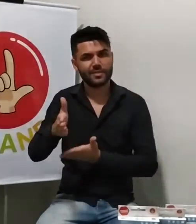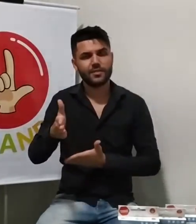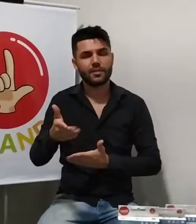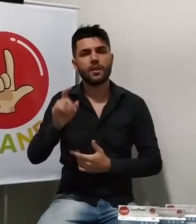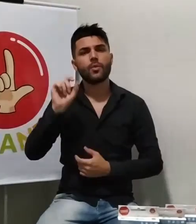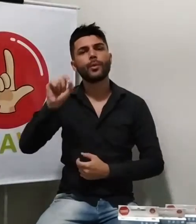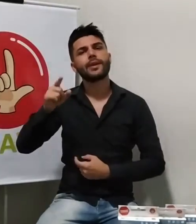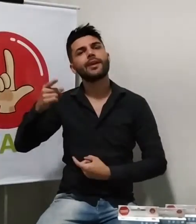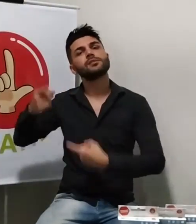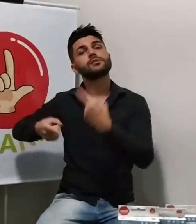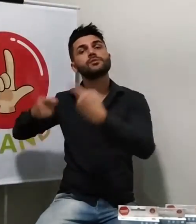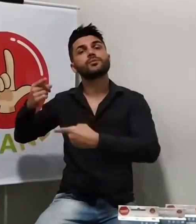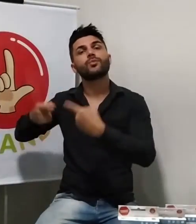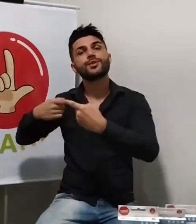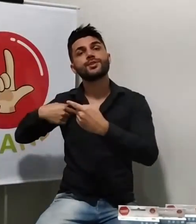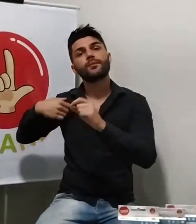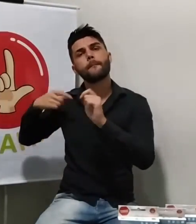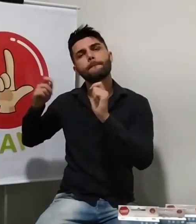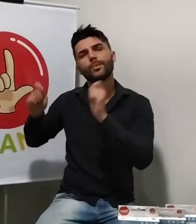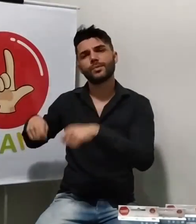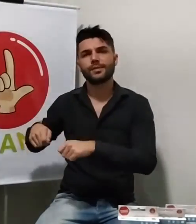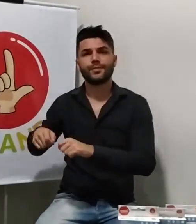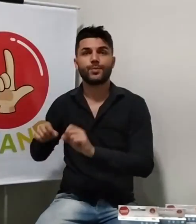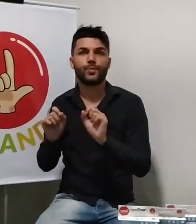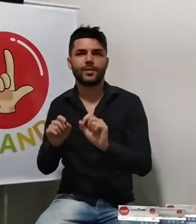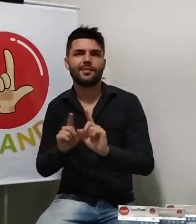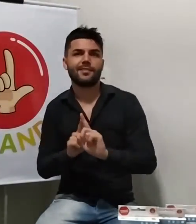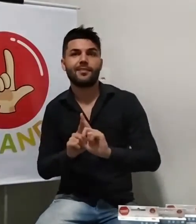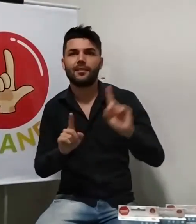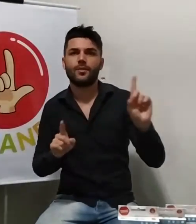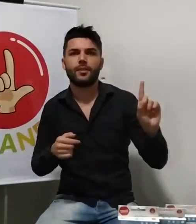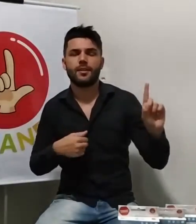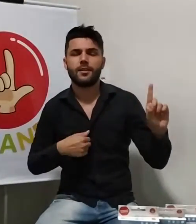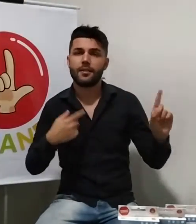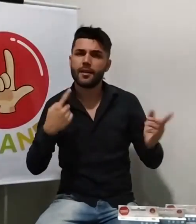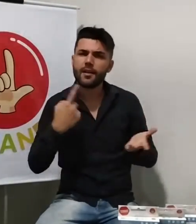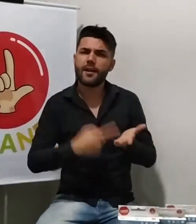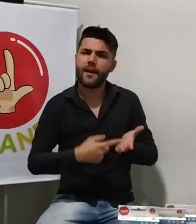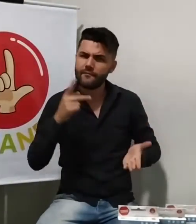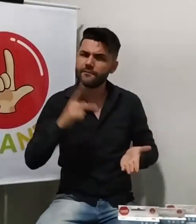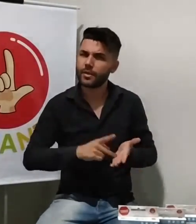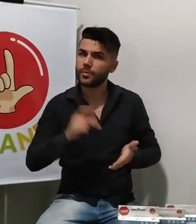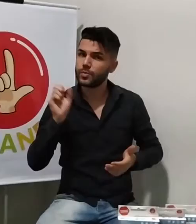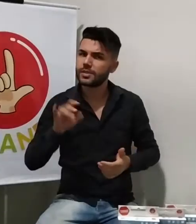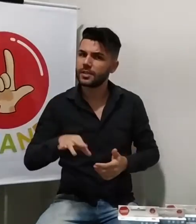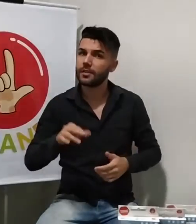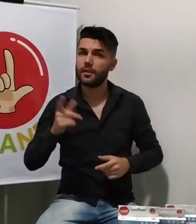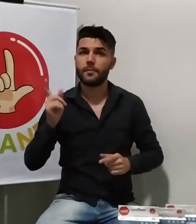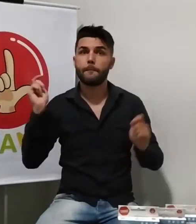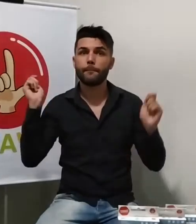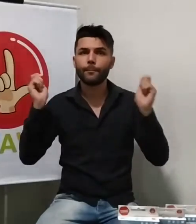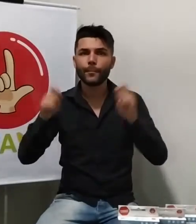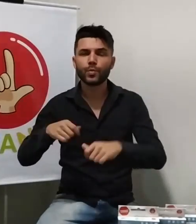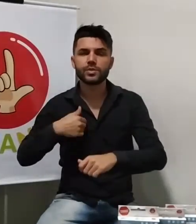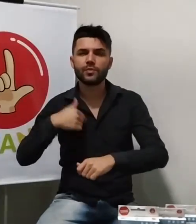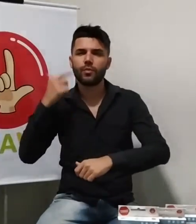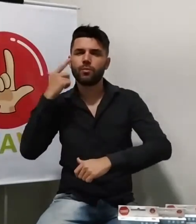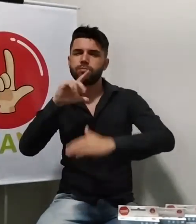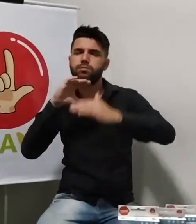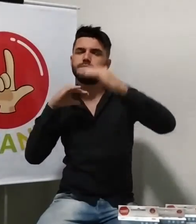é possível e aquilo que não é possível. E o que eu afirmo é que realmente é possível nós lutarmos e alcançarmos patamares inimagináveis.